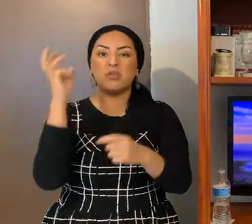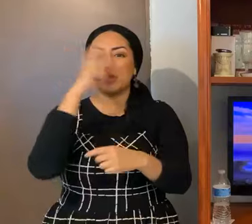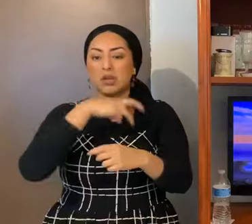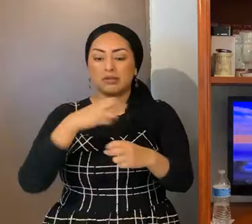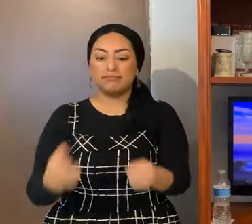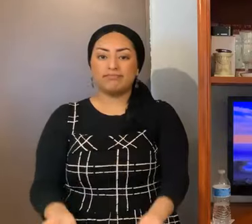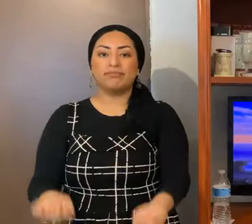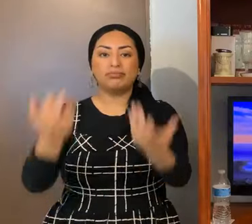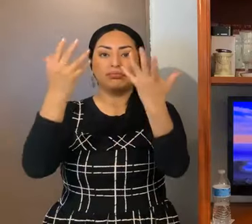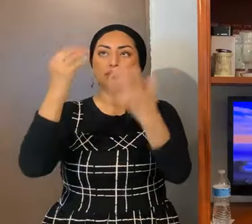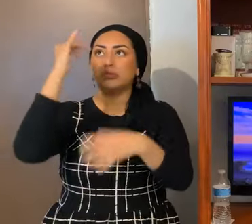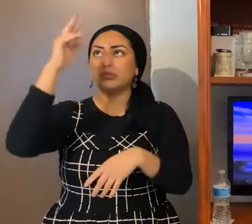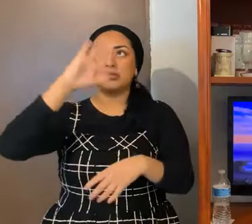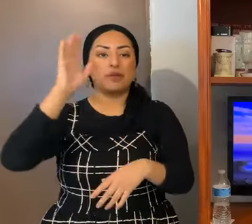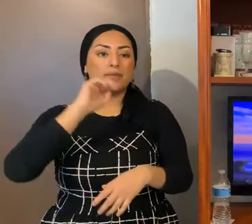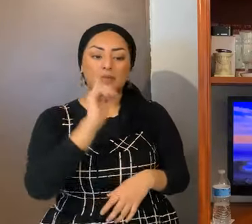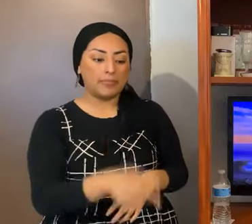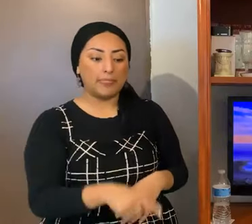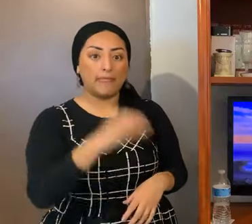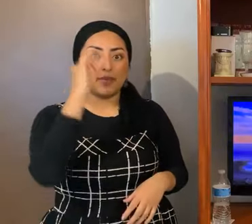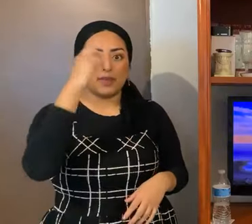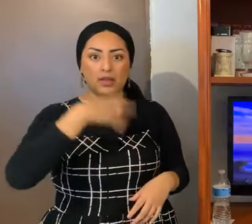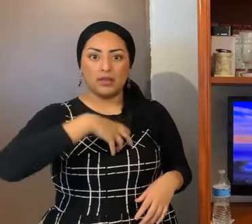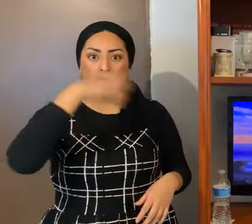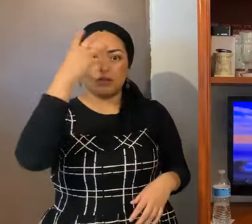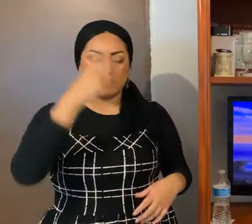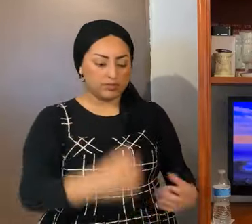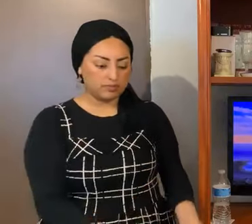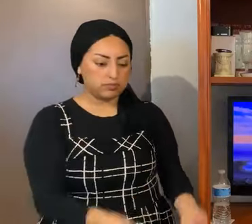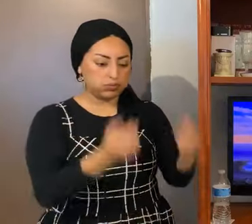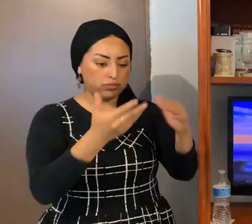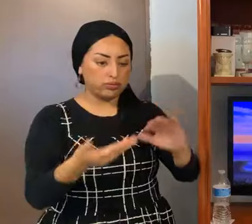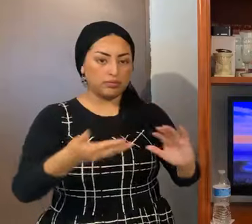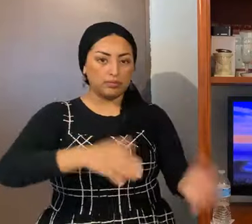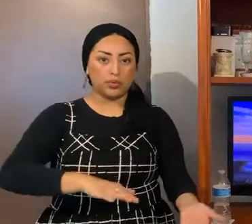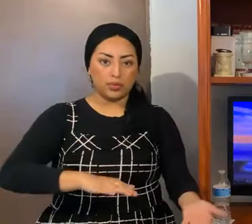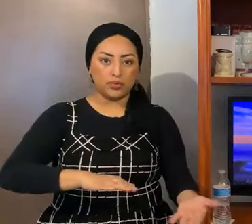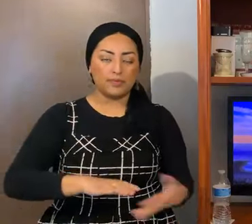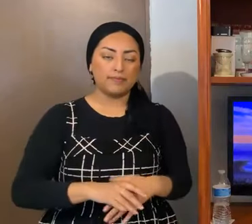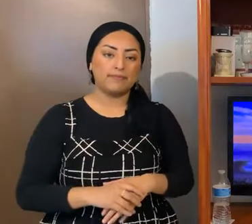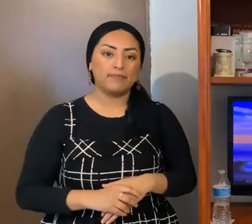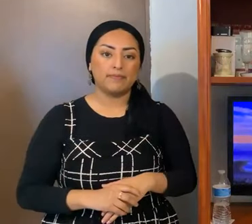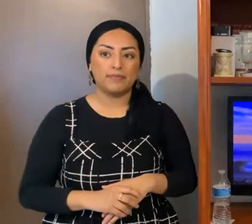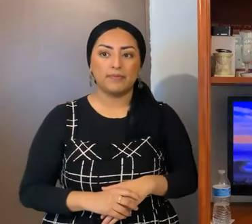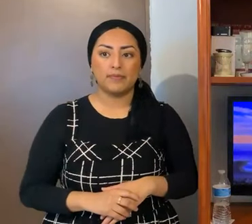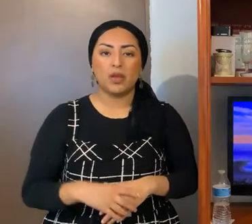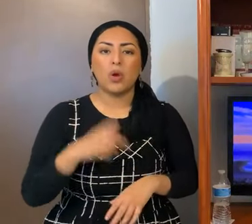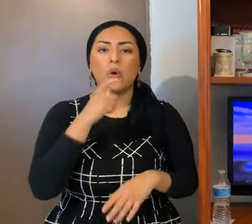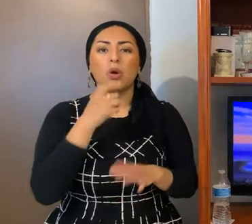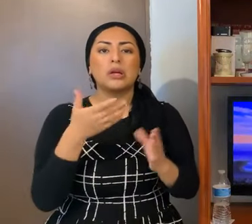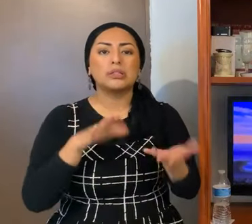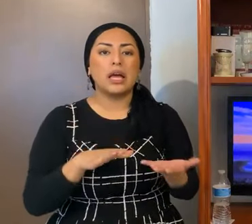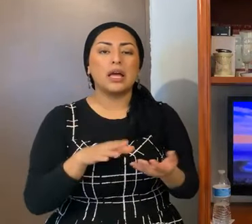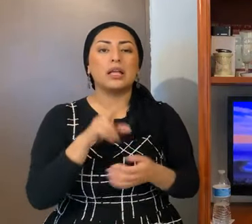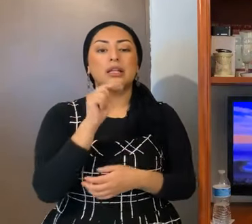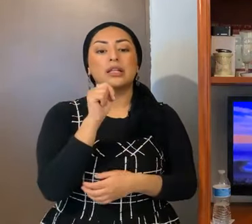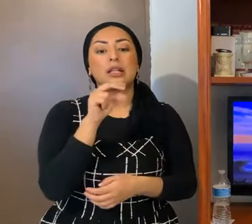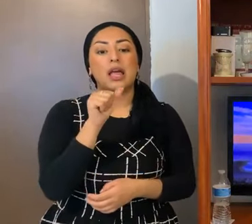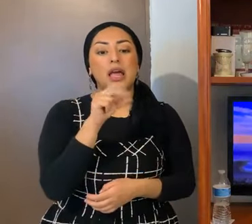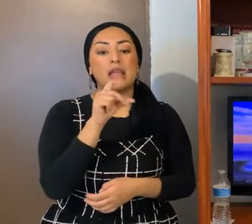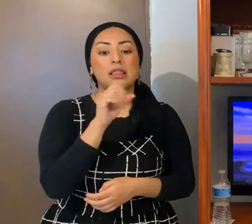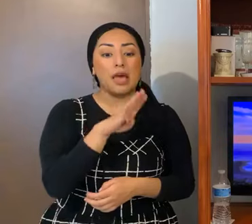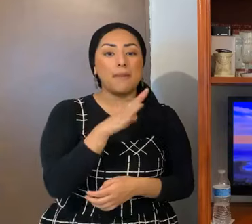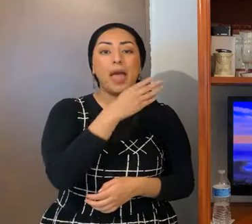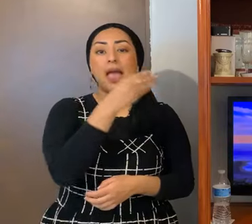extraño que él nunca les mandó. Y salió fuego delante de Yahweh y los quemó y murieron delante de Yahweh. Entonces, ¿quién murió? Nadab